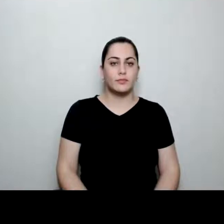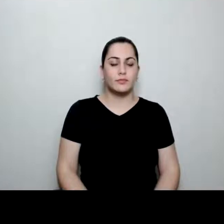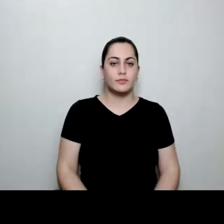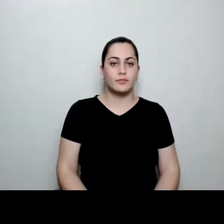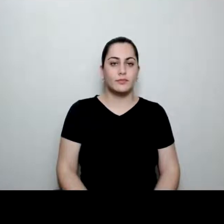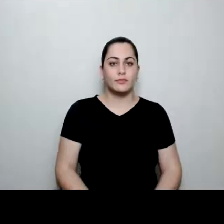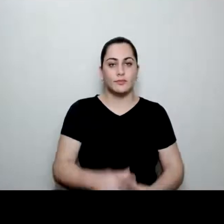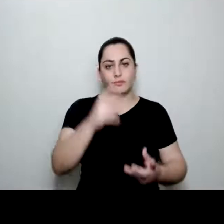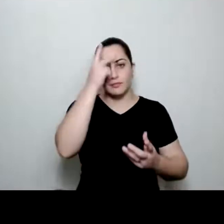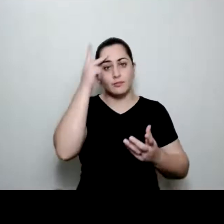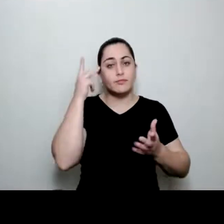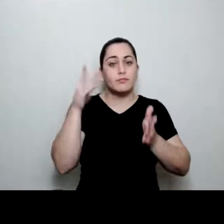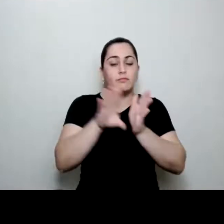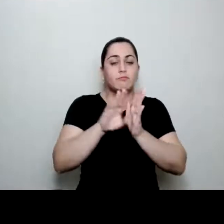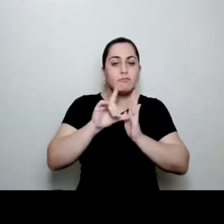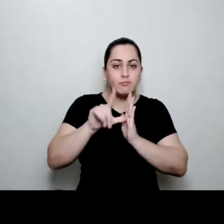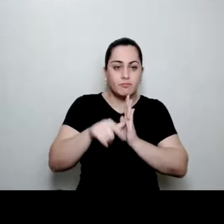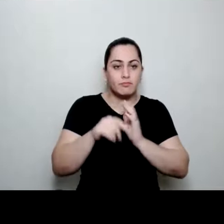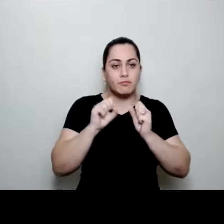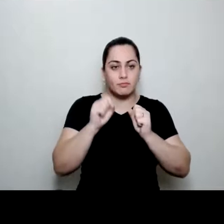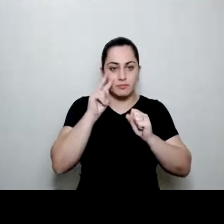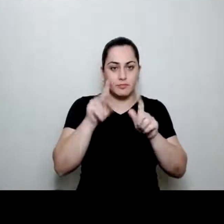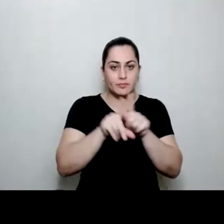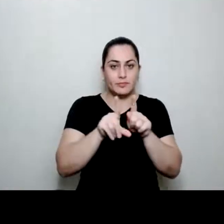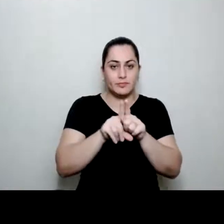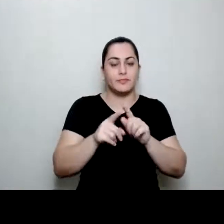depois vai poder retomar esse comecinho, né?